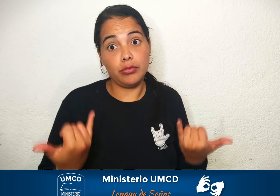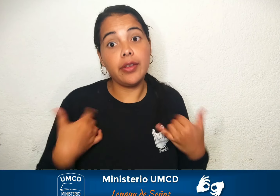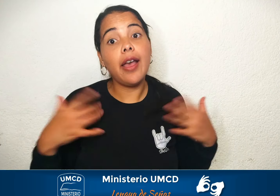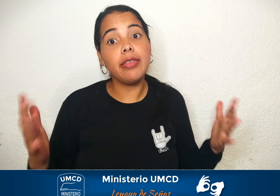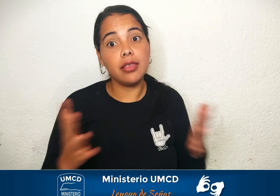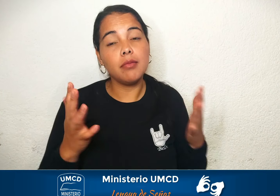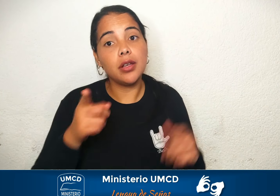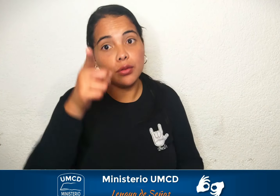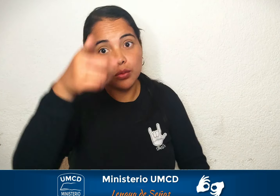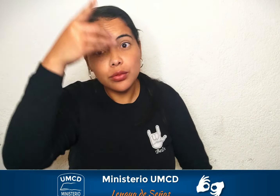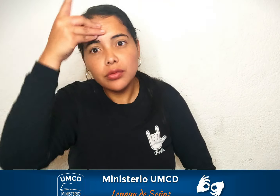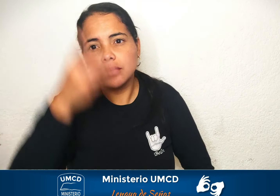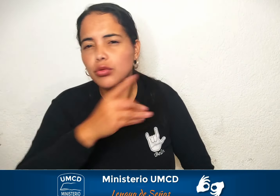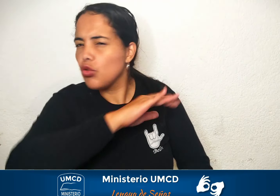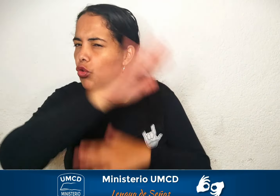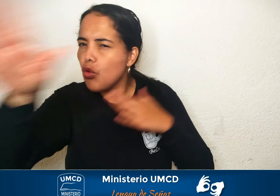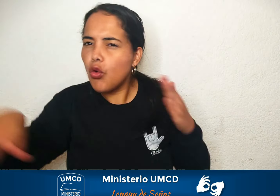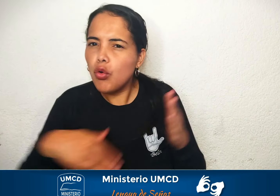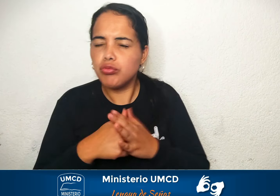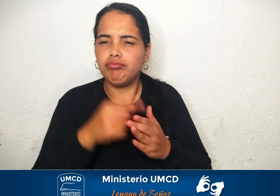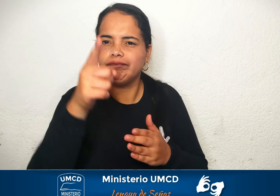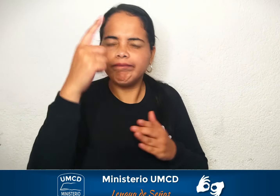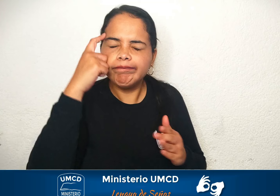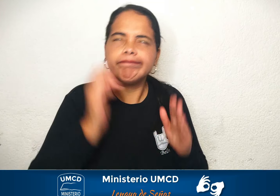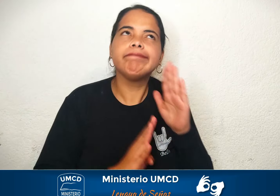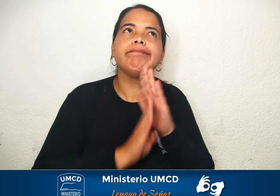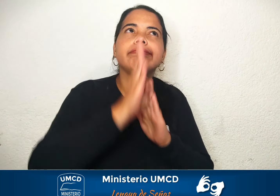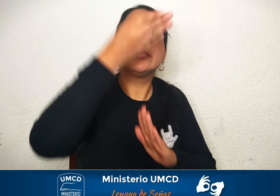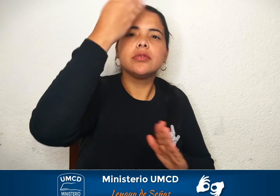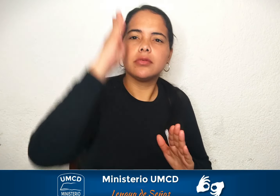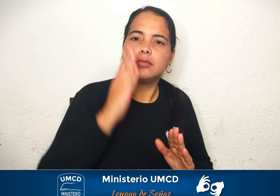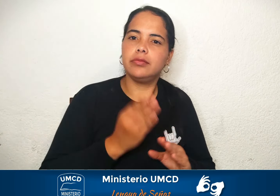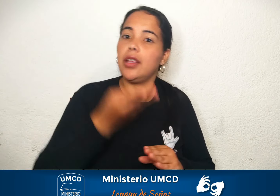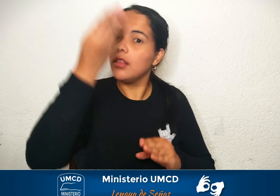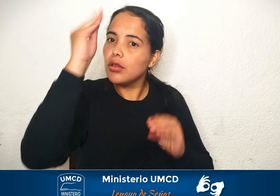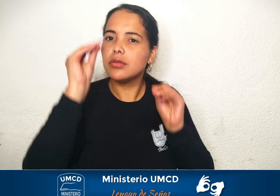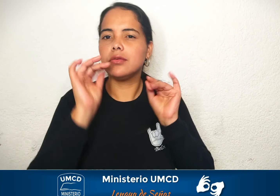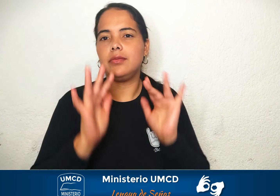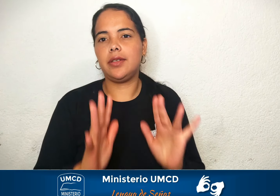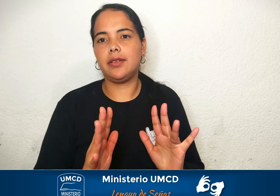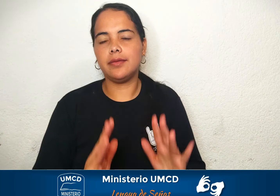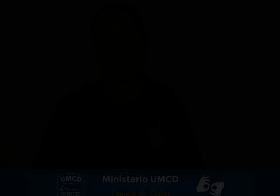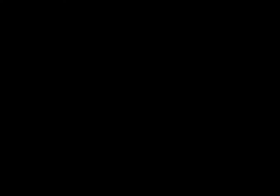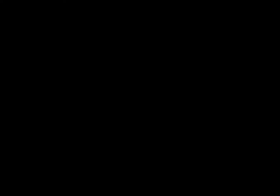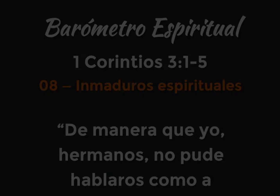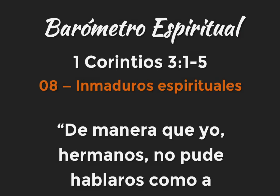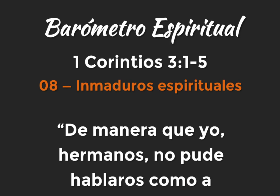Yo le animo a que todos juntos crezcamos en Cristo. Que Dios nos ayude.